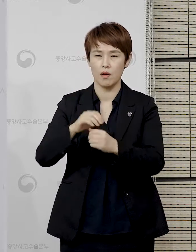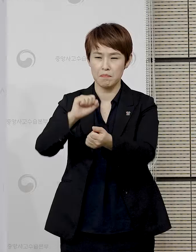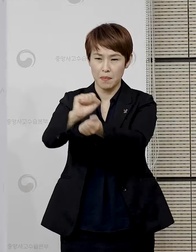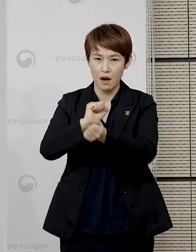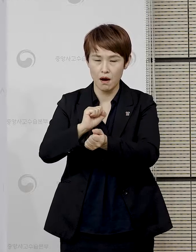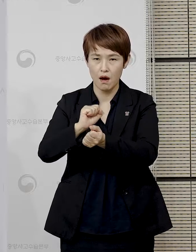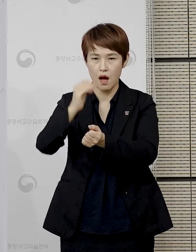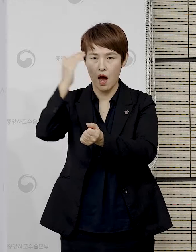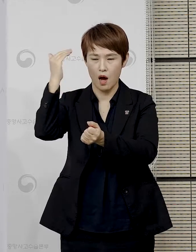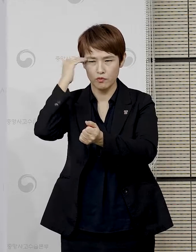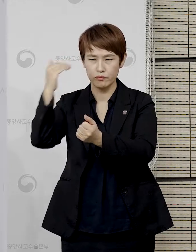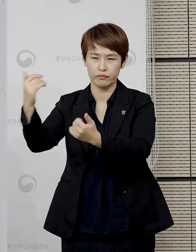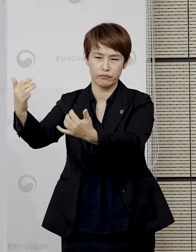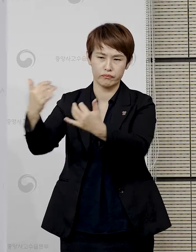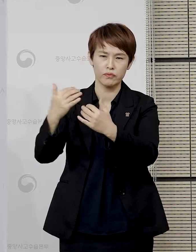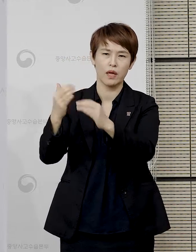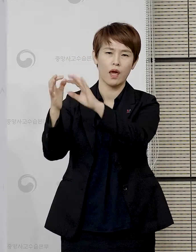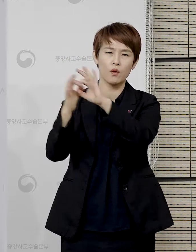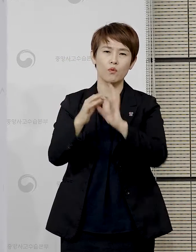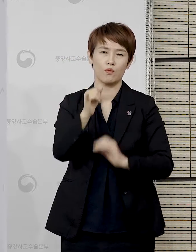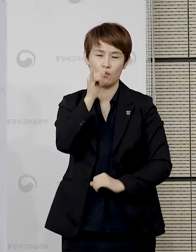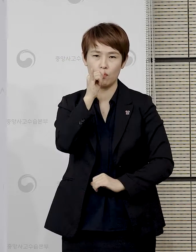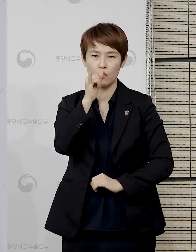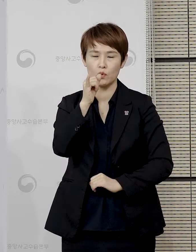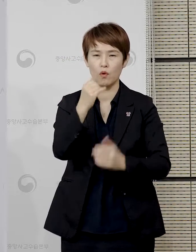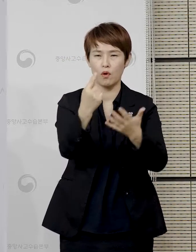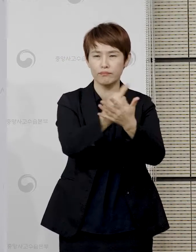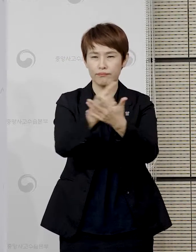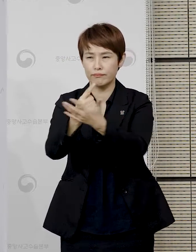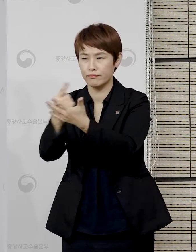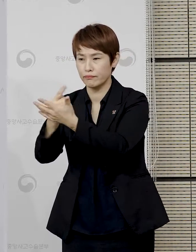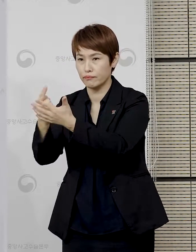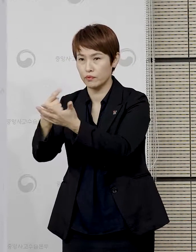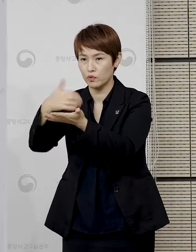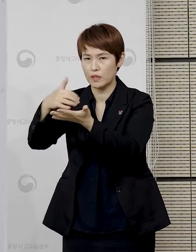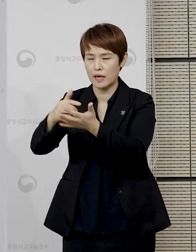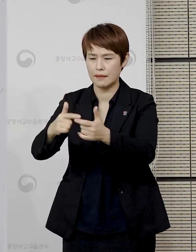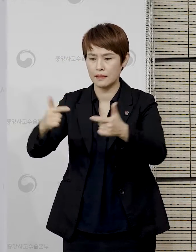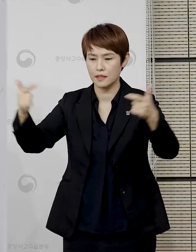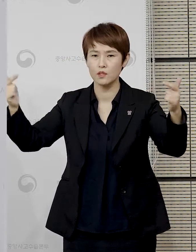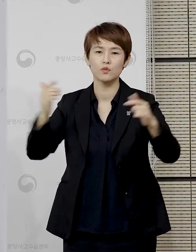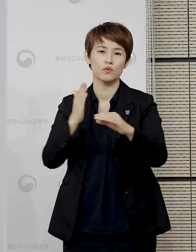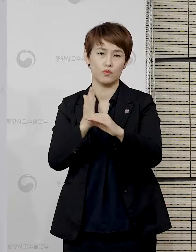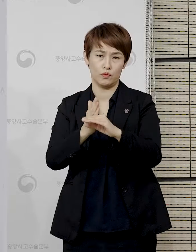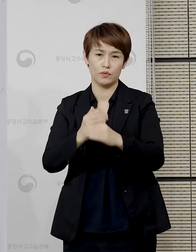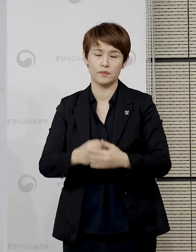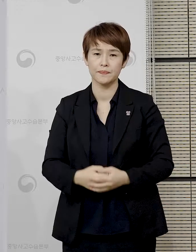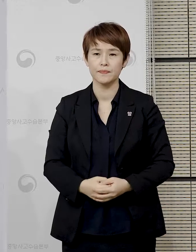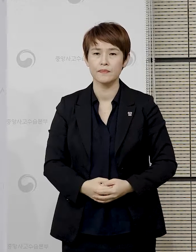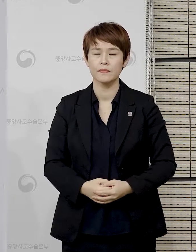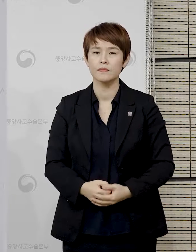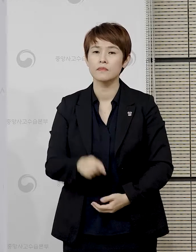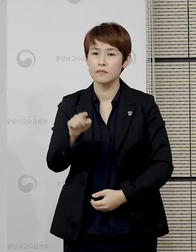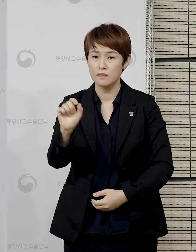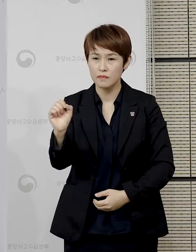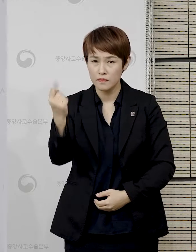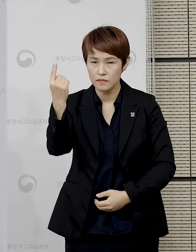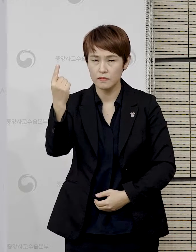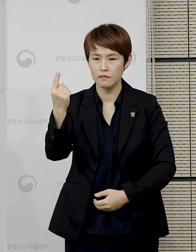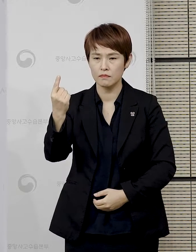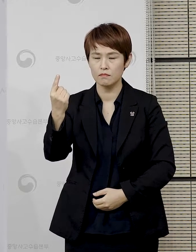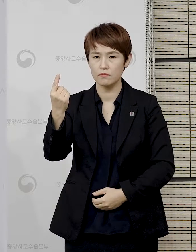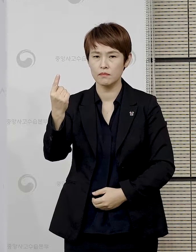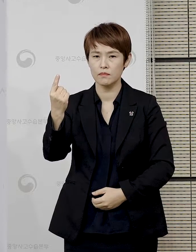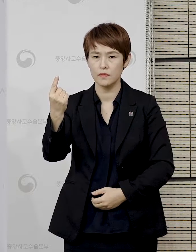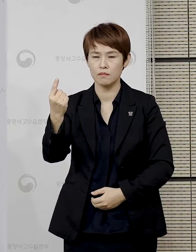계속 확대되고 있고 이로 인한 접촉자의 숫자도 증가하고 있는 상황입니다. 이로 인해